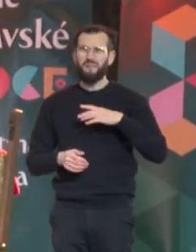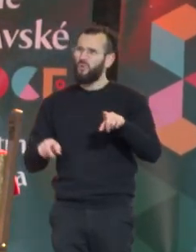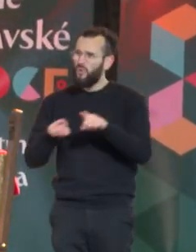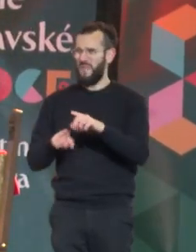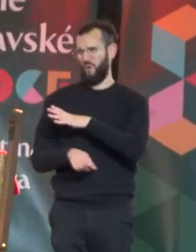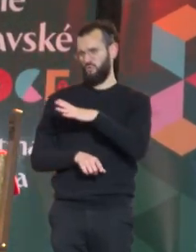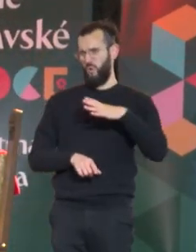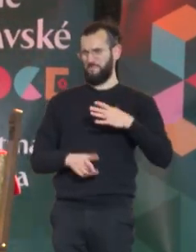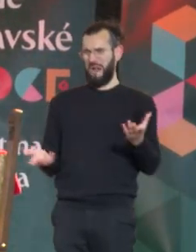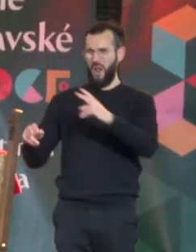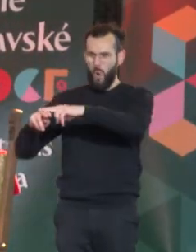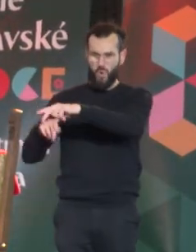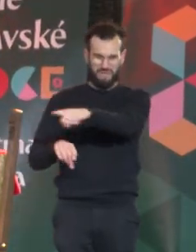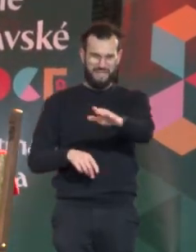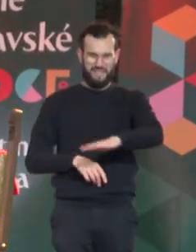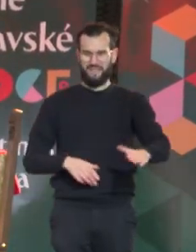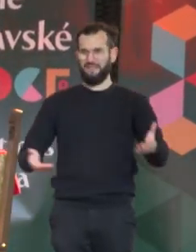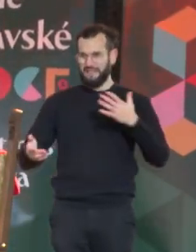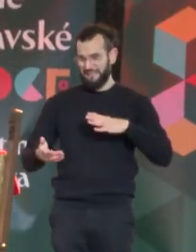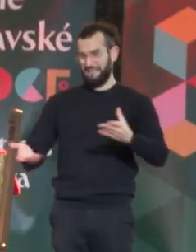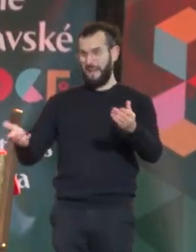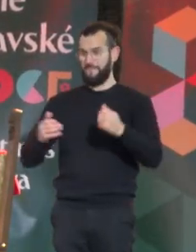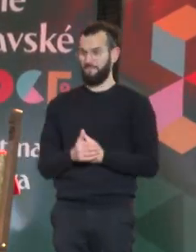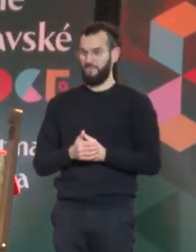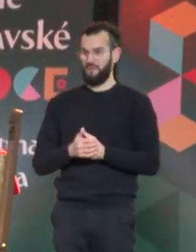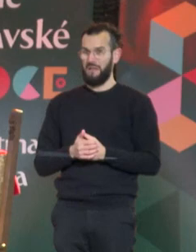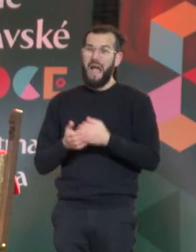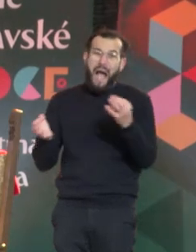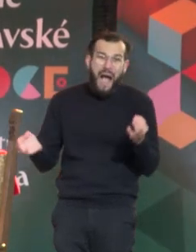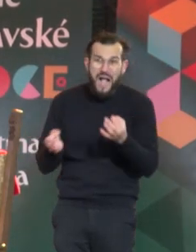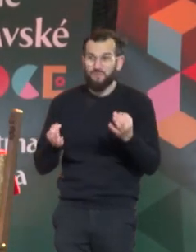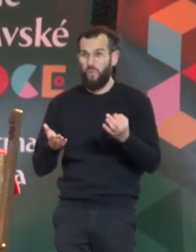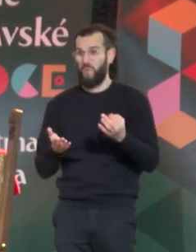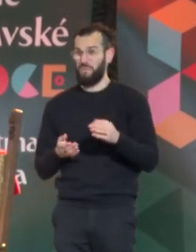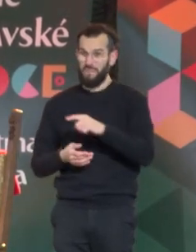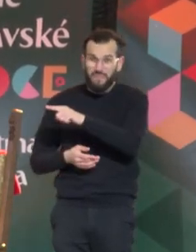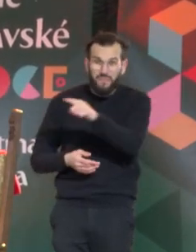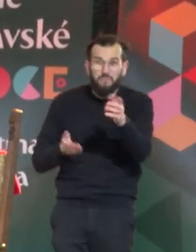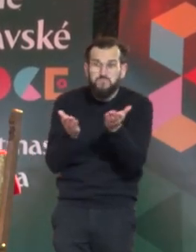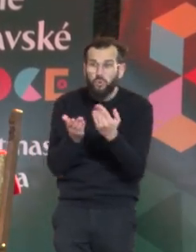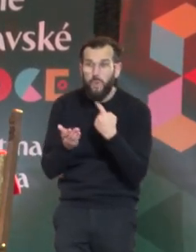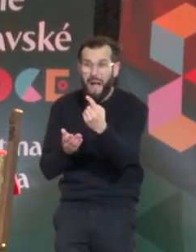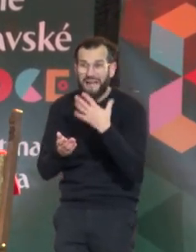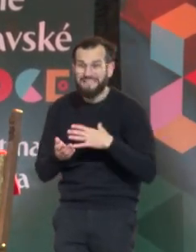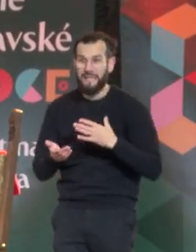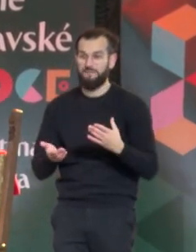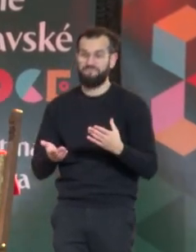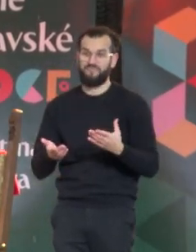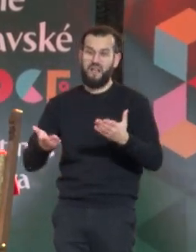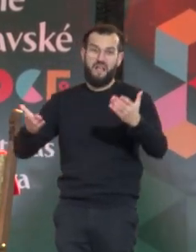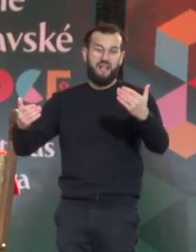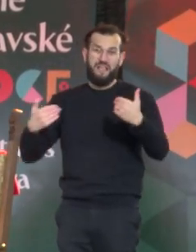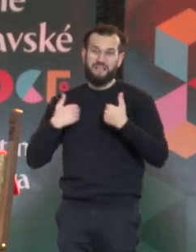ostatní. Aspoň ako niektorí. Ako niekto. Ale ja som